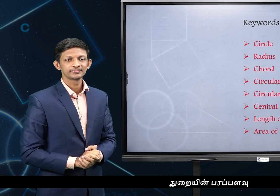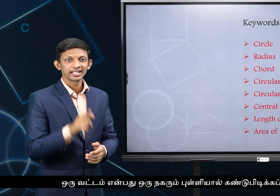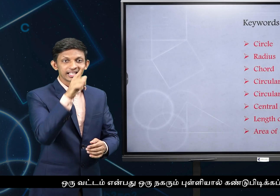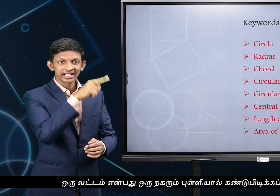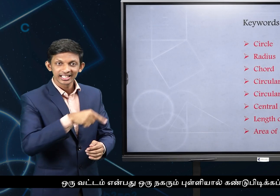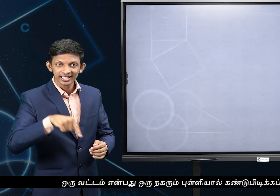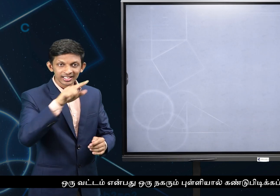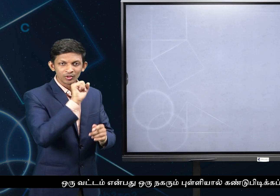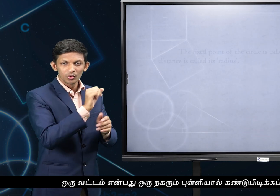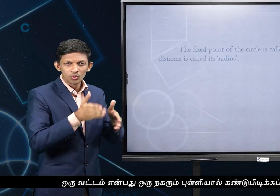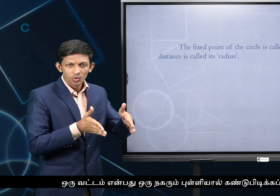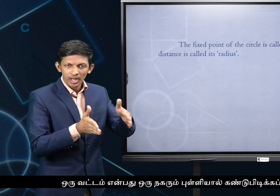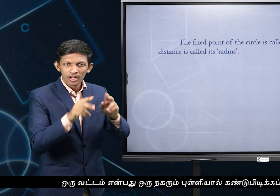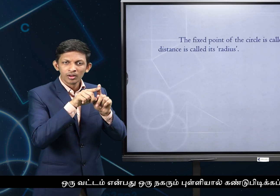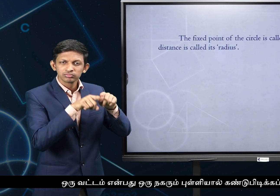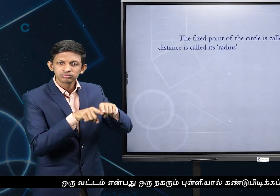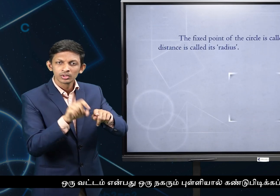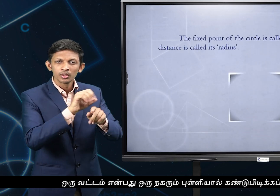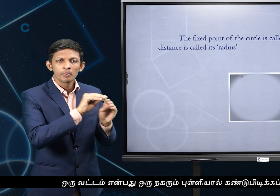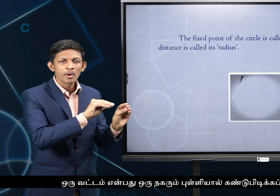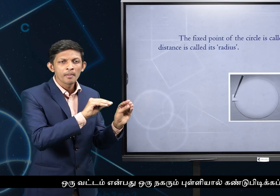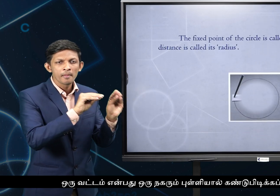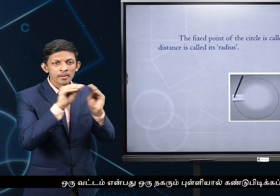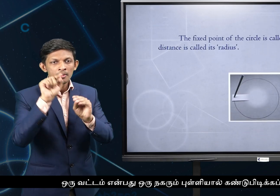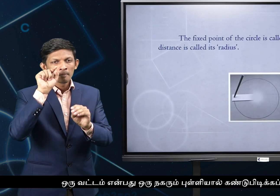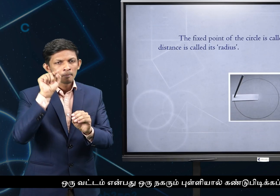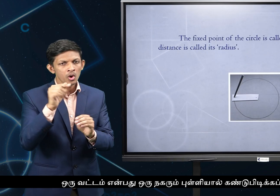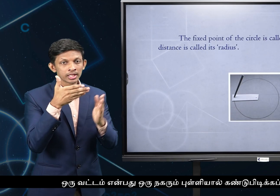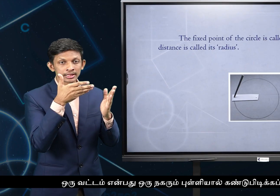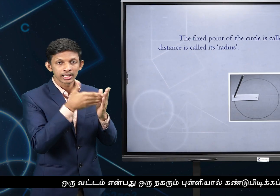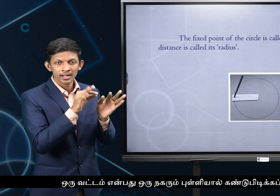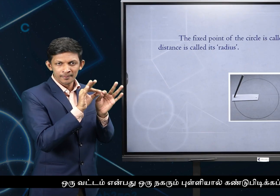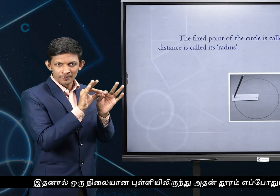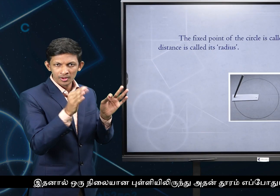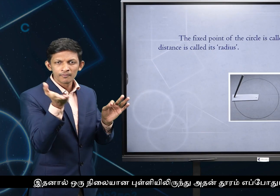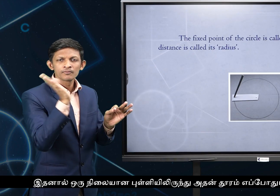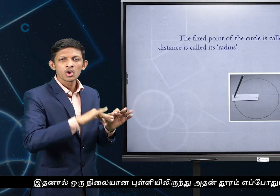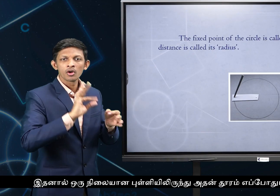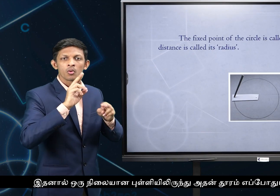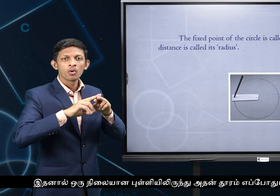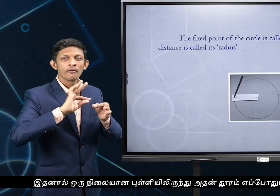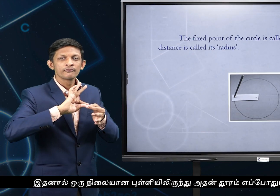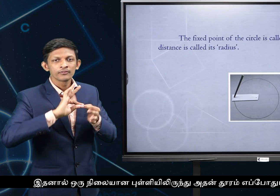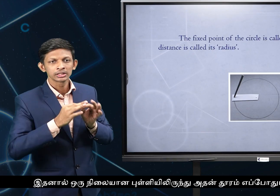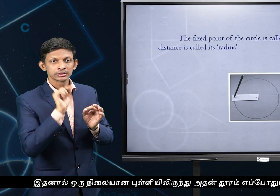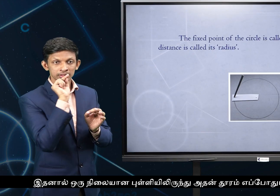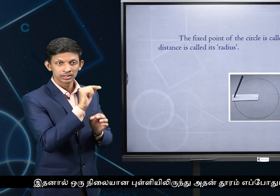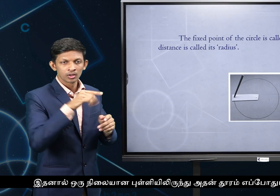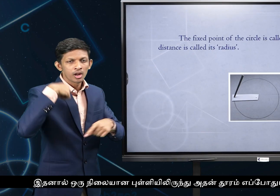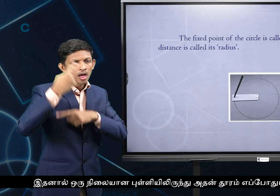ஒரு வட்டம் என்பது ஒரு நகர் புள்ளியால் கண்டுபிடிக்கப்பட்ட பாதையாகும். இதனால் ஒரு நிலையான புள்ளியில்